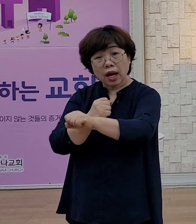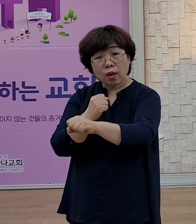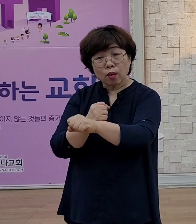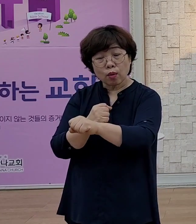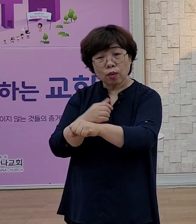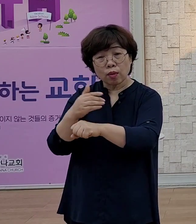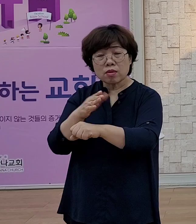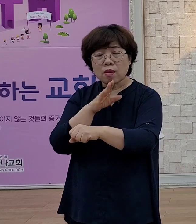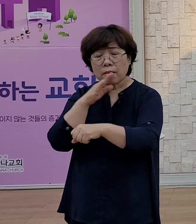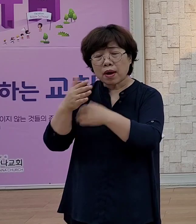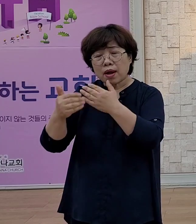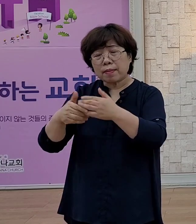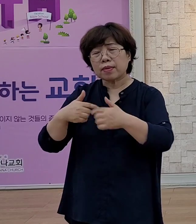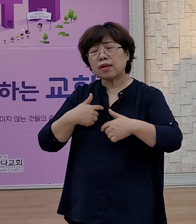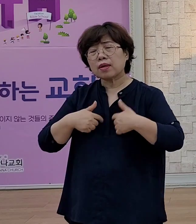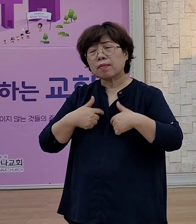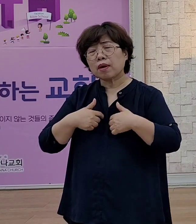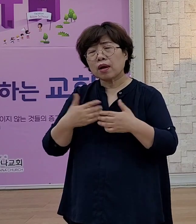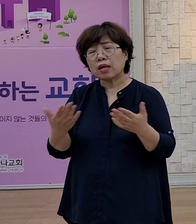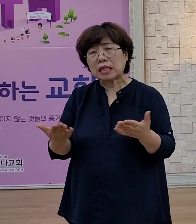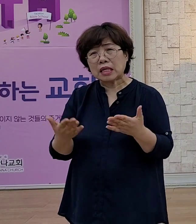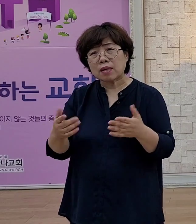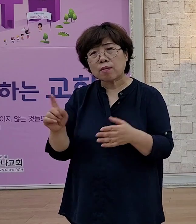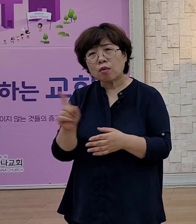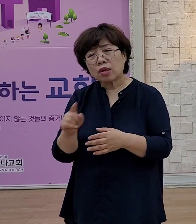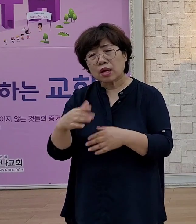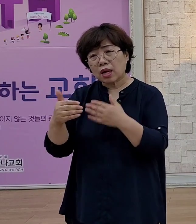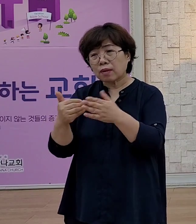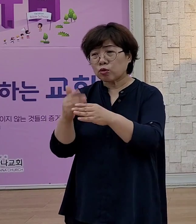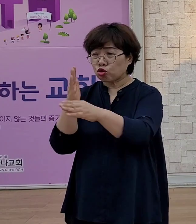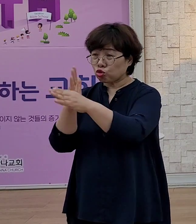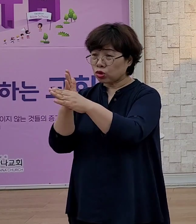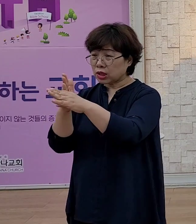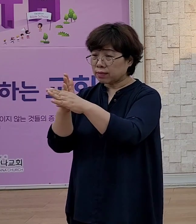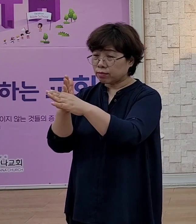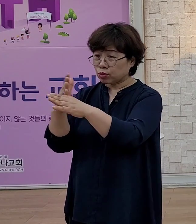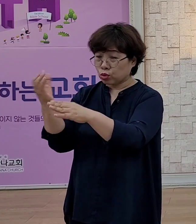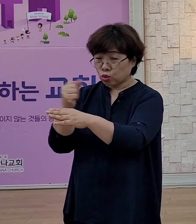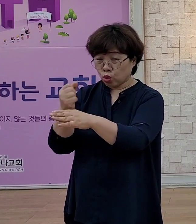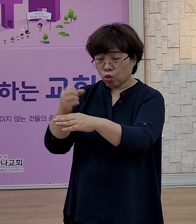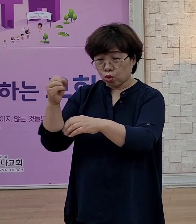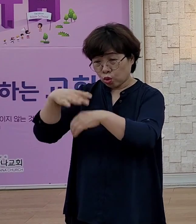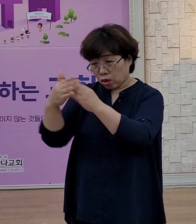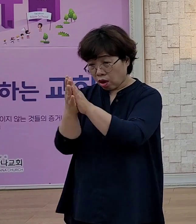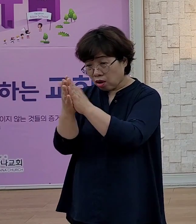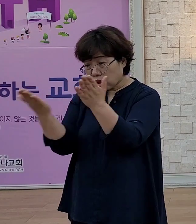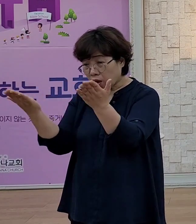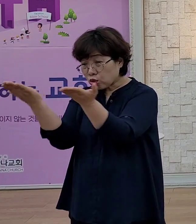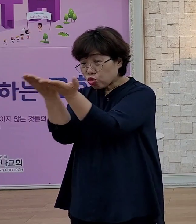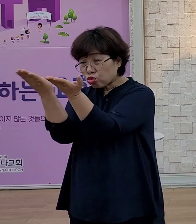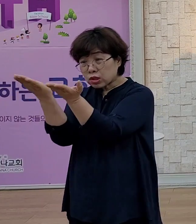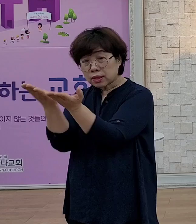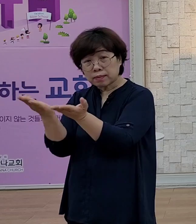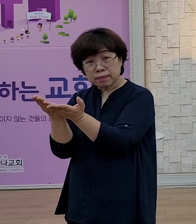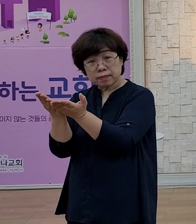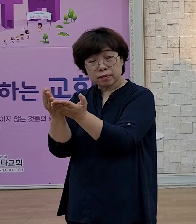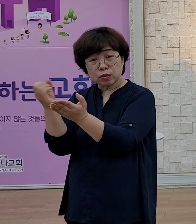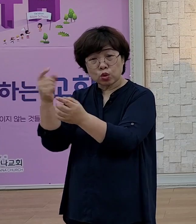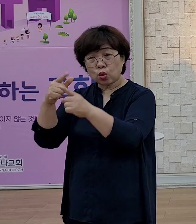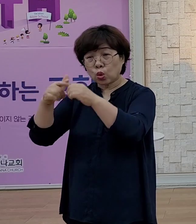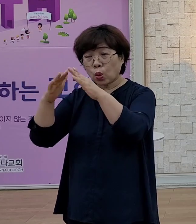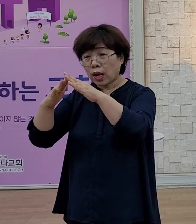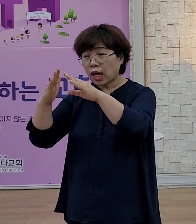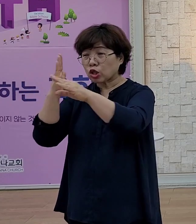정말 하나님이 기뻐하신 일이 무엇인지 하나님 중심, 그리고 성경 중심, 그리고 교회